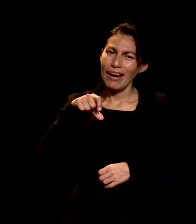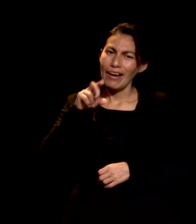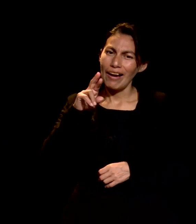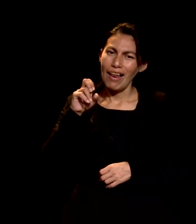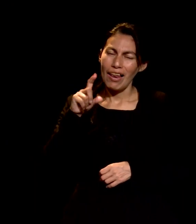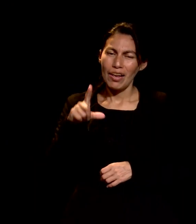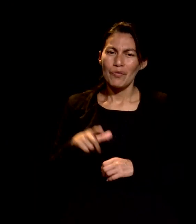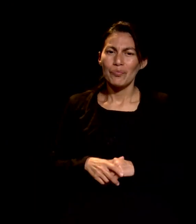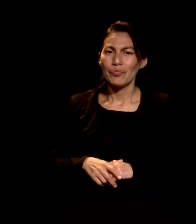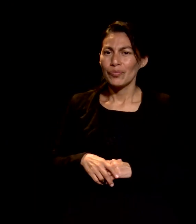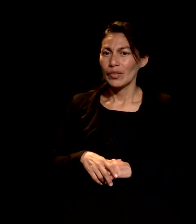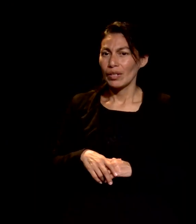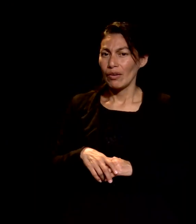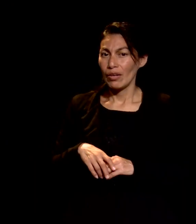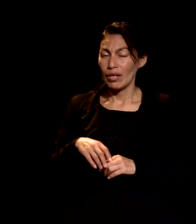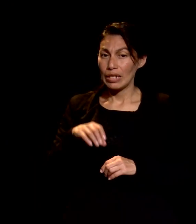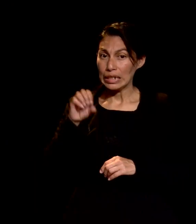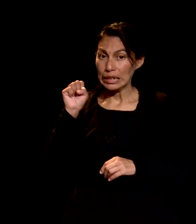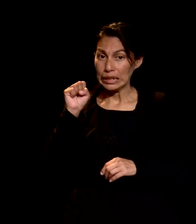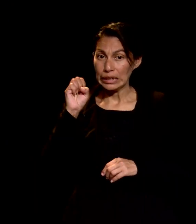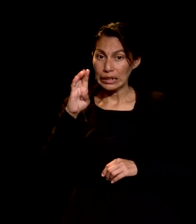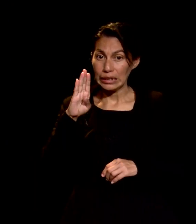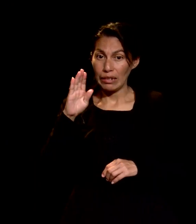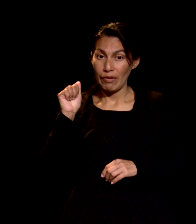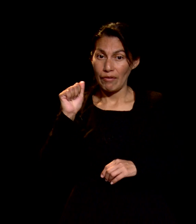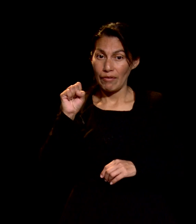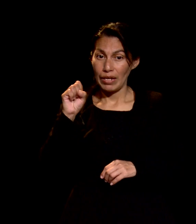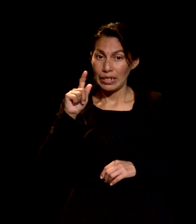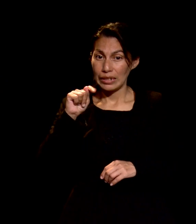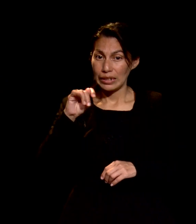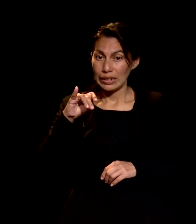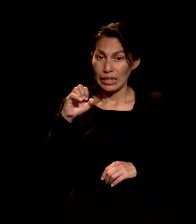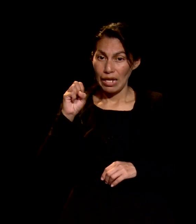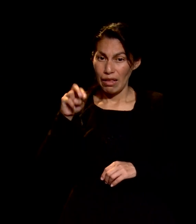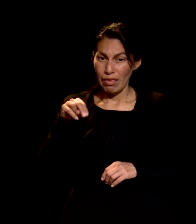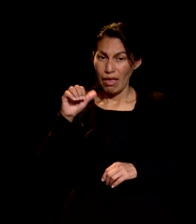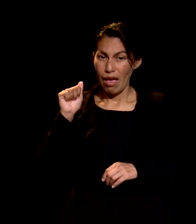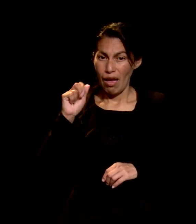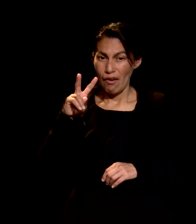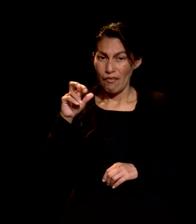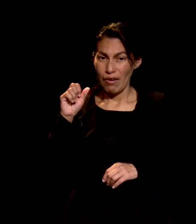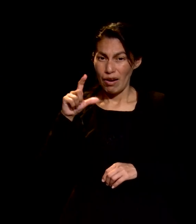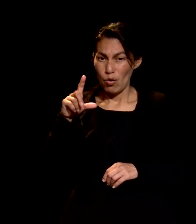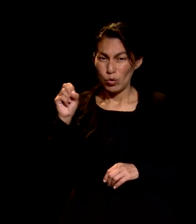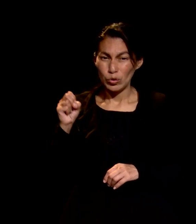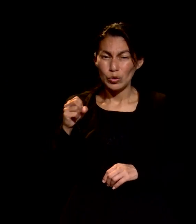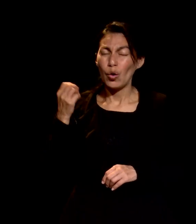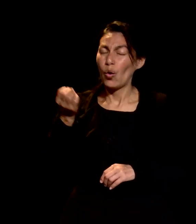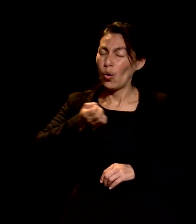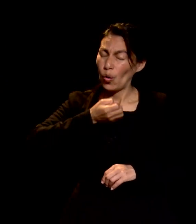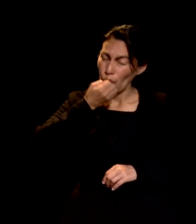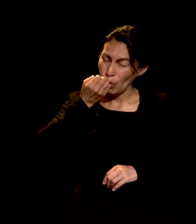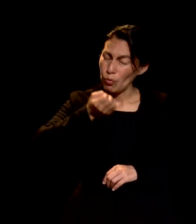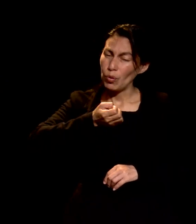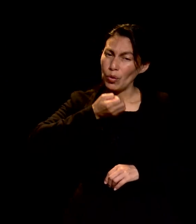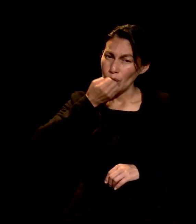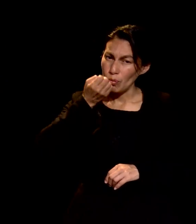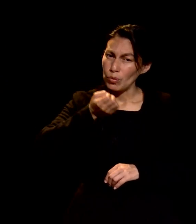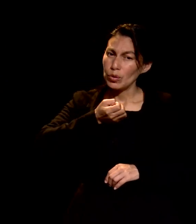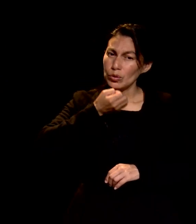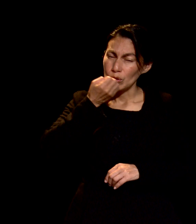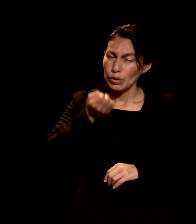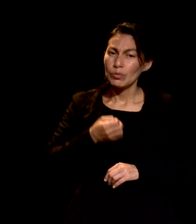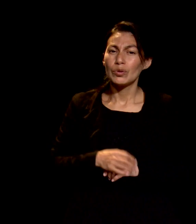Martínez Pide oración por Sebastián Ábalos Que sufre un cáncer terminal Estaremos Eliobet